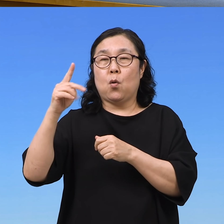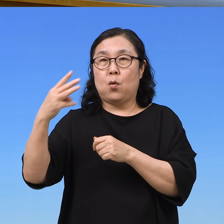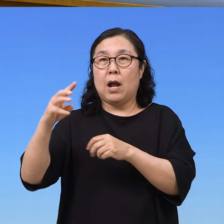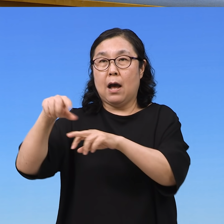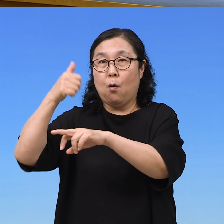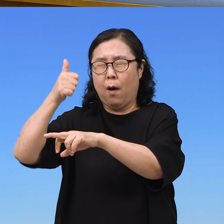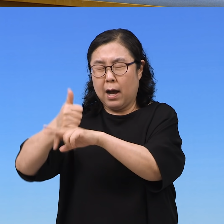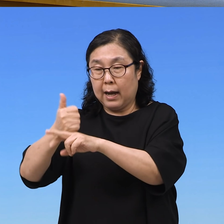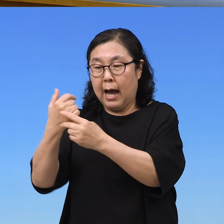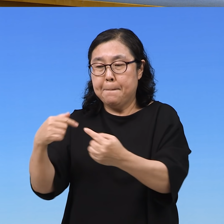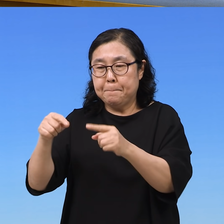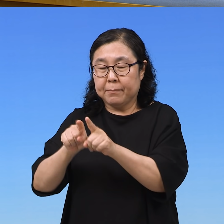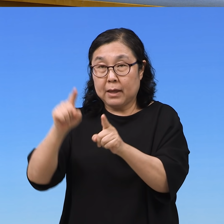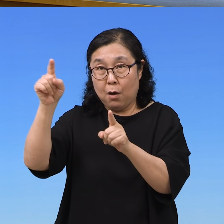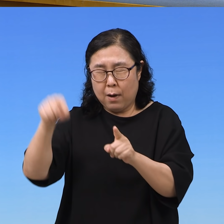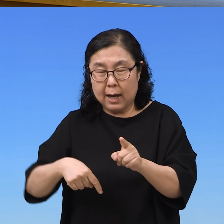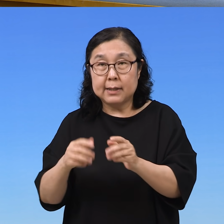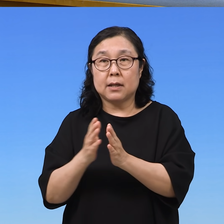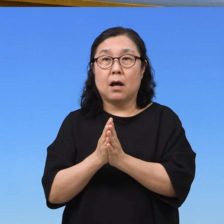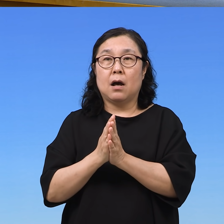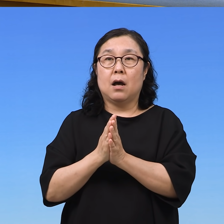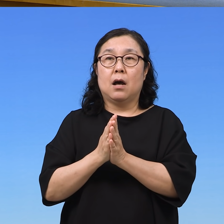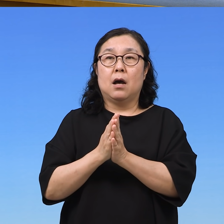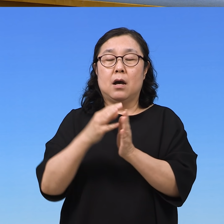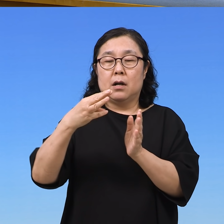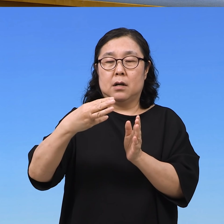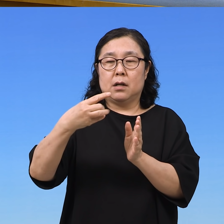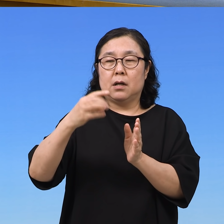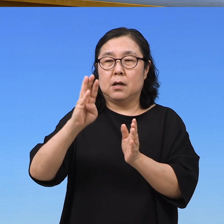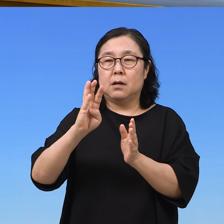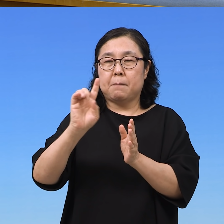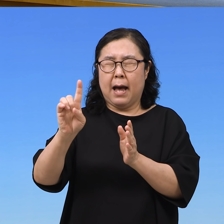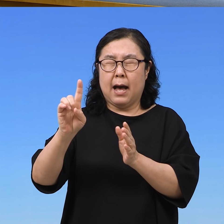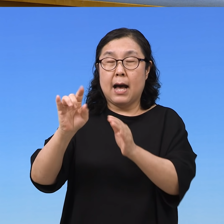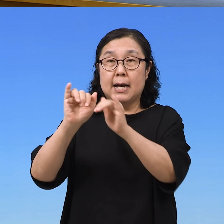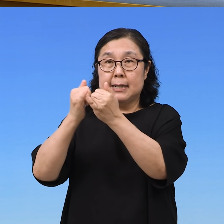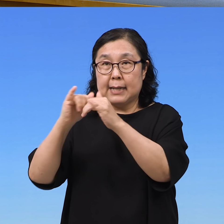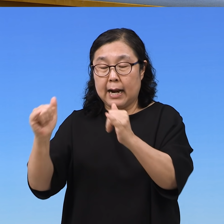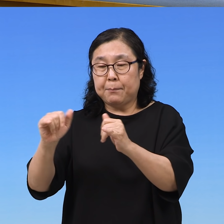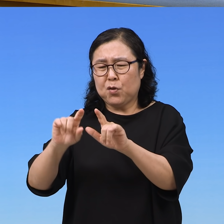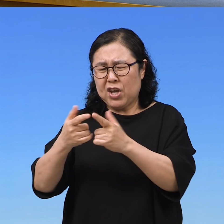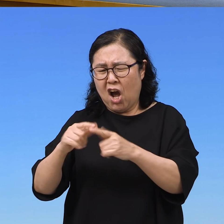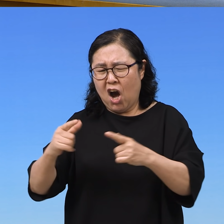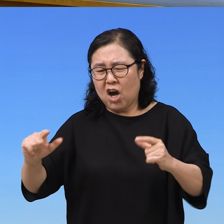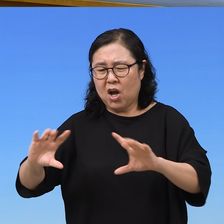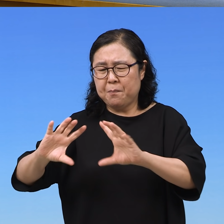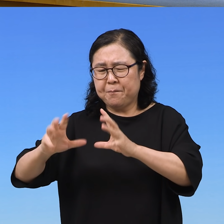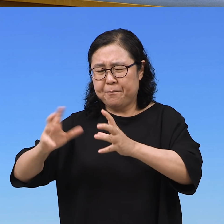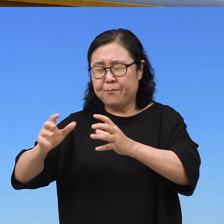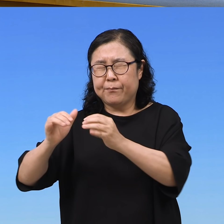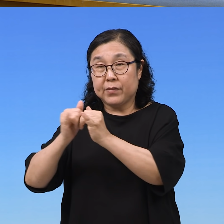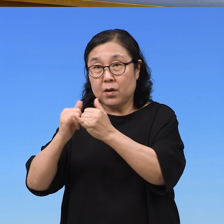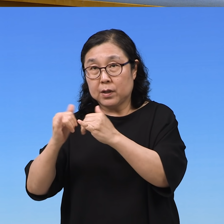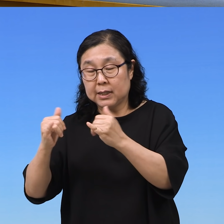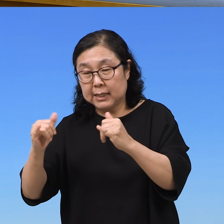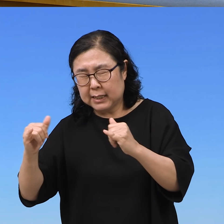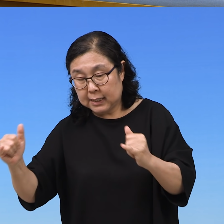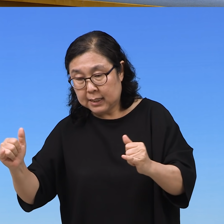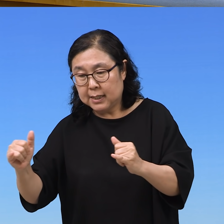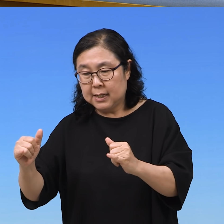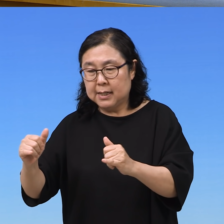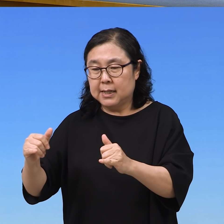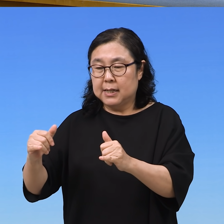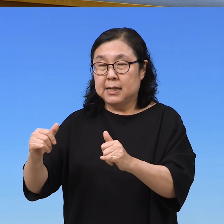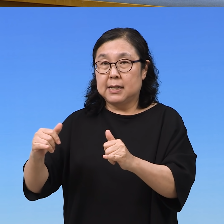왕들이 나와서 아스드롯 가르나임에서 르마 족속을, 함에게 수르 족속을, 사회 기랴다임에서